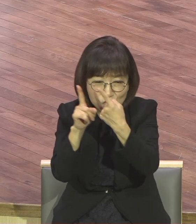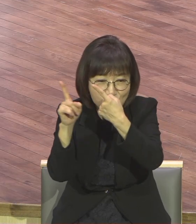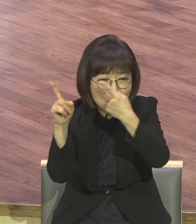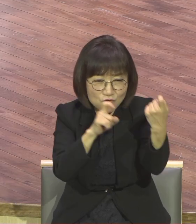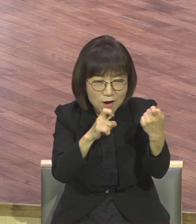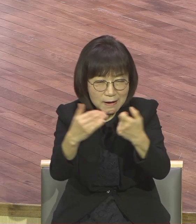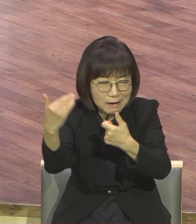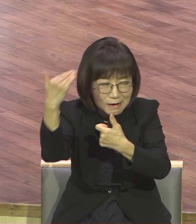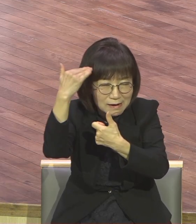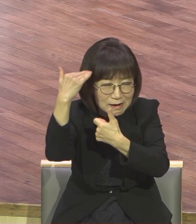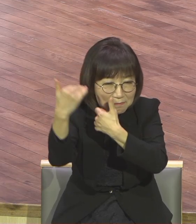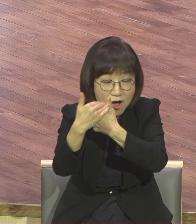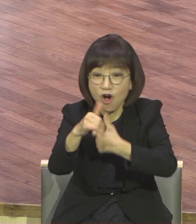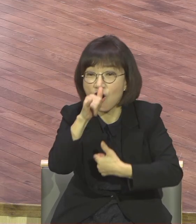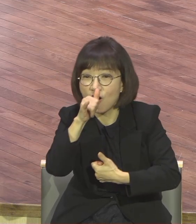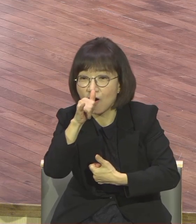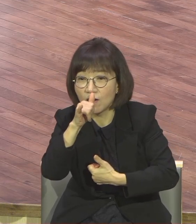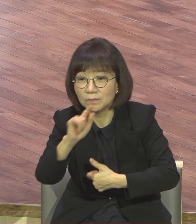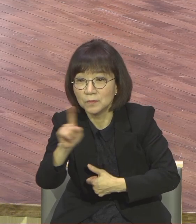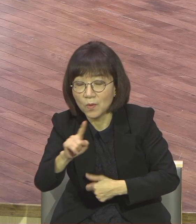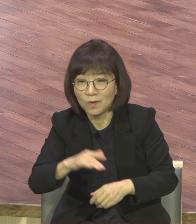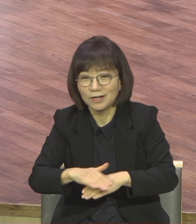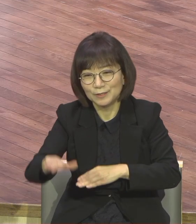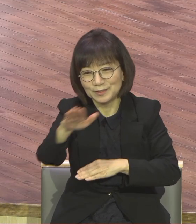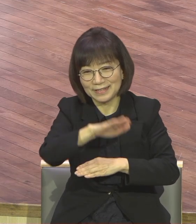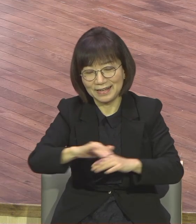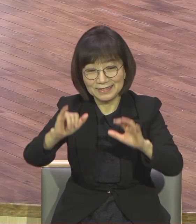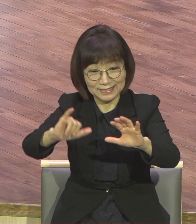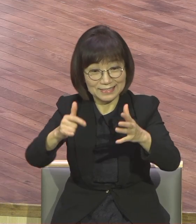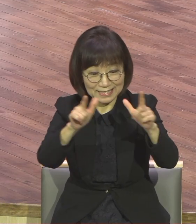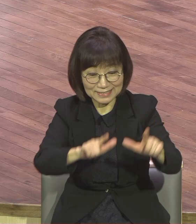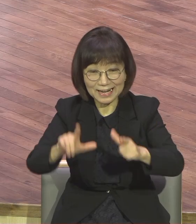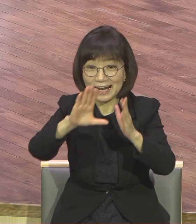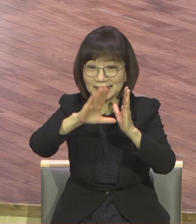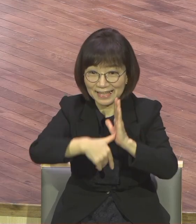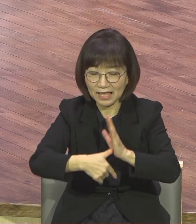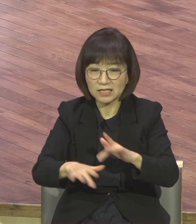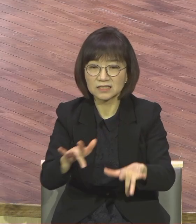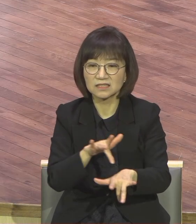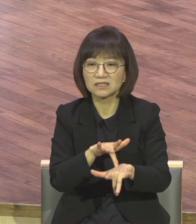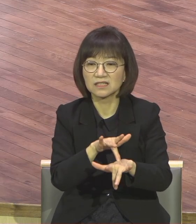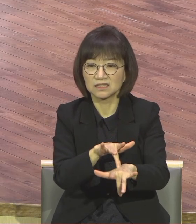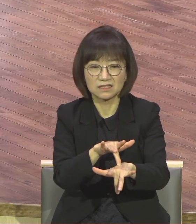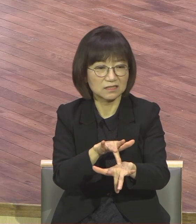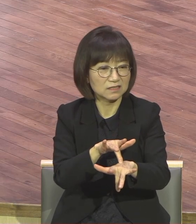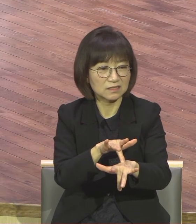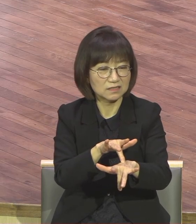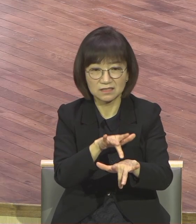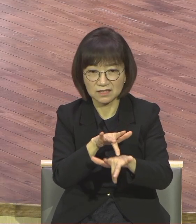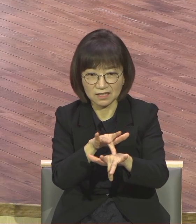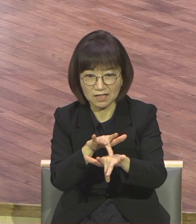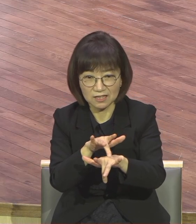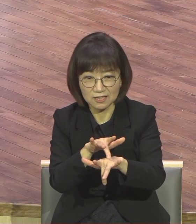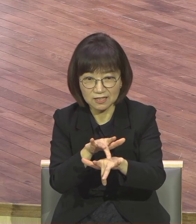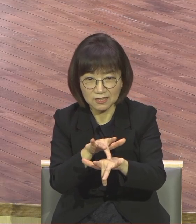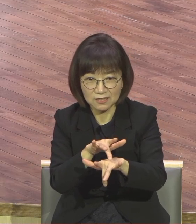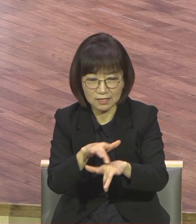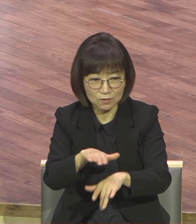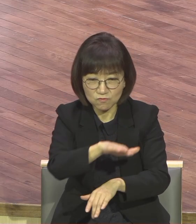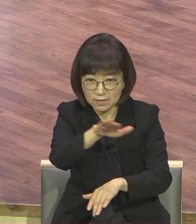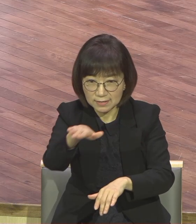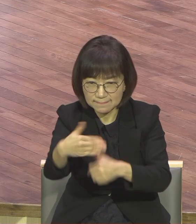우리가 육신의 옷을 입고 이 땅에 살 동안 사단이라고 하는 이 영적 존재가 있어서